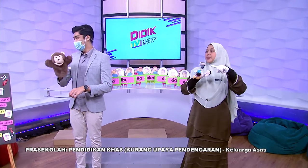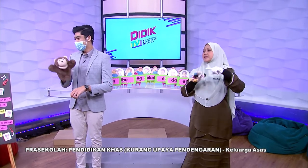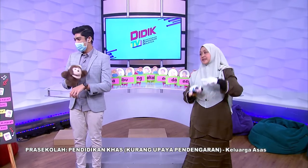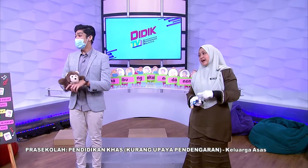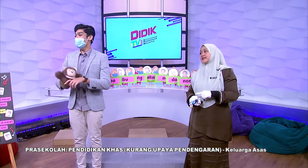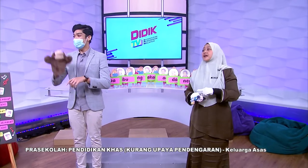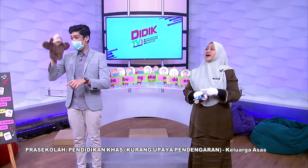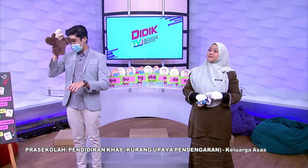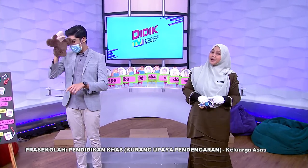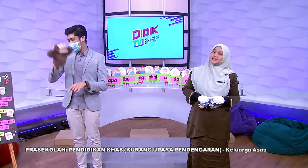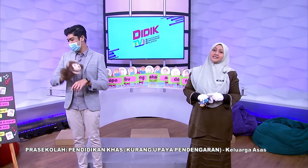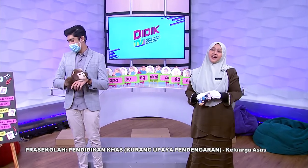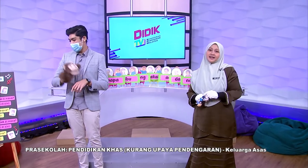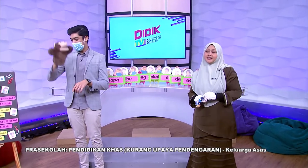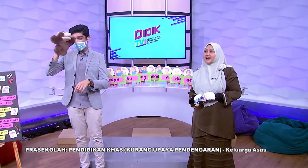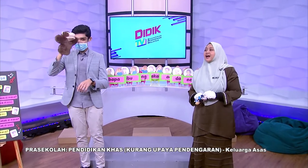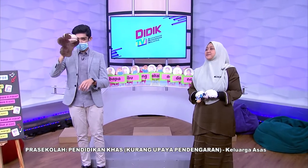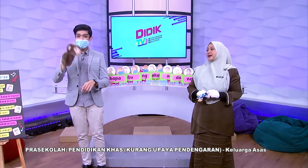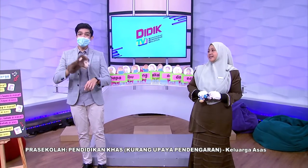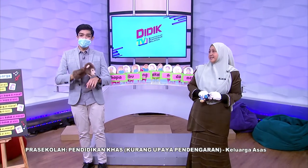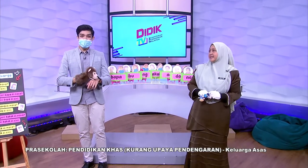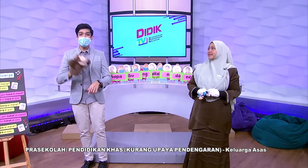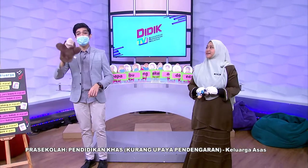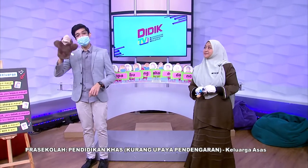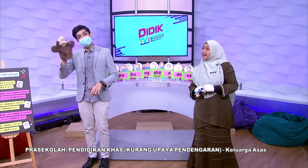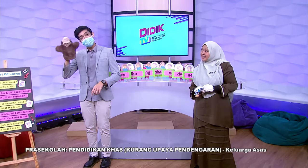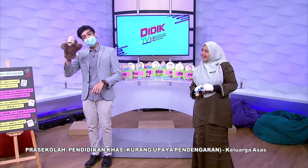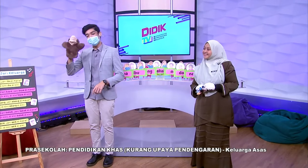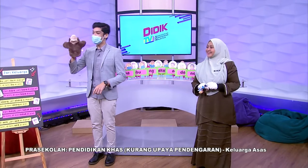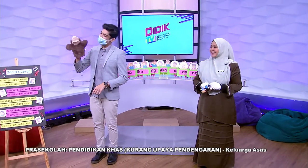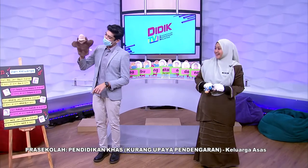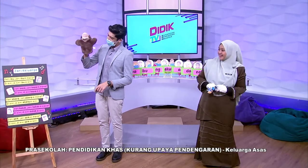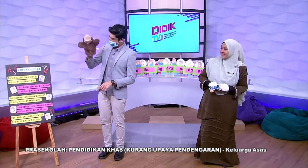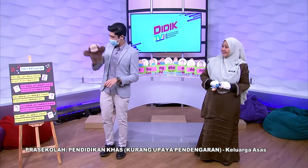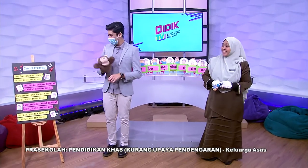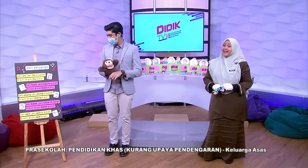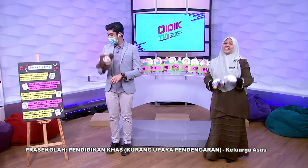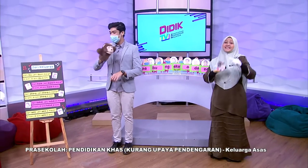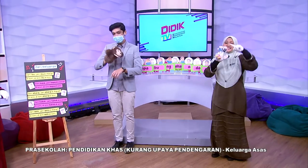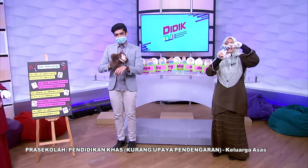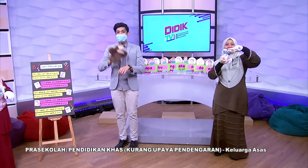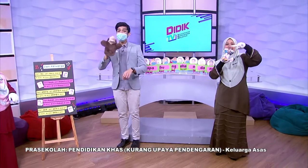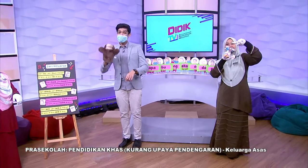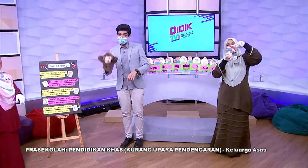Jadi Abang Jadi Abang dimana disini